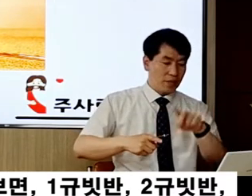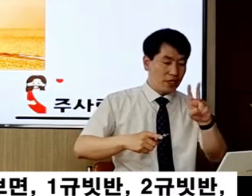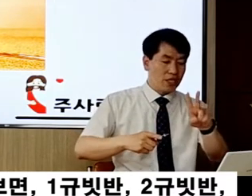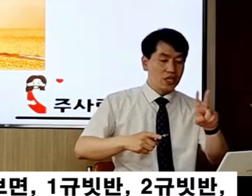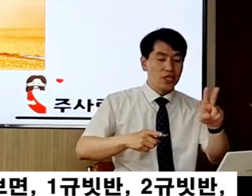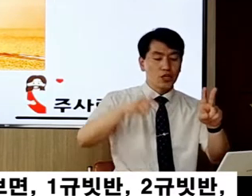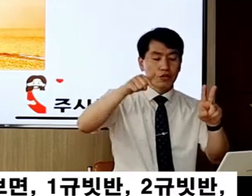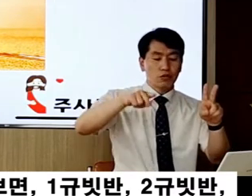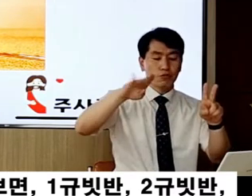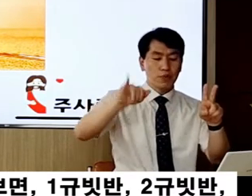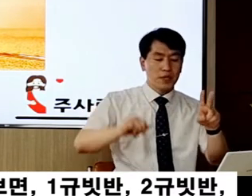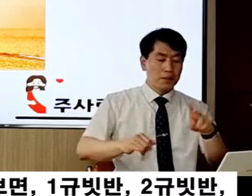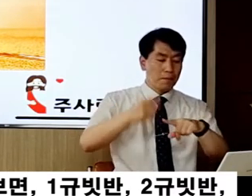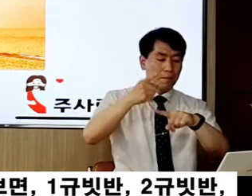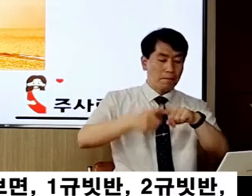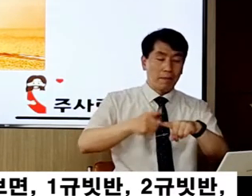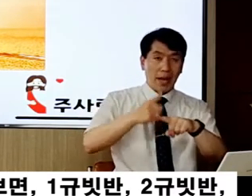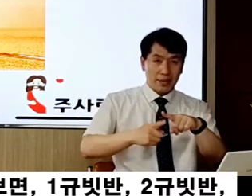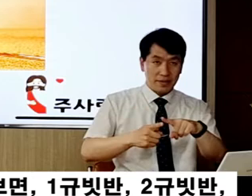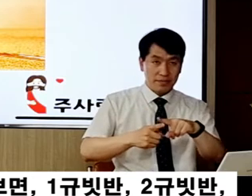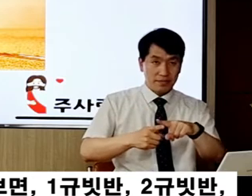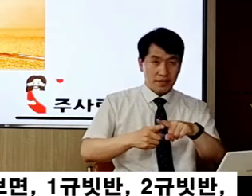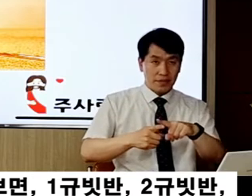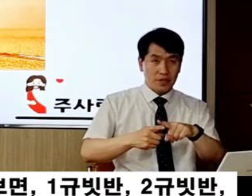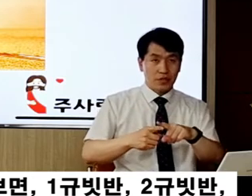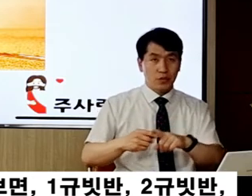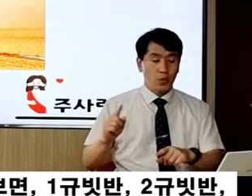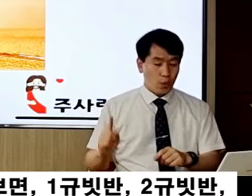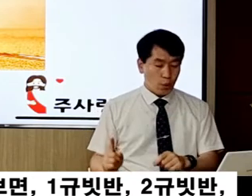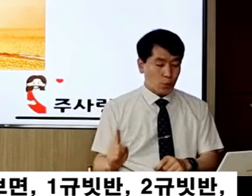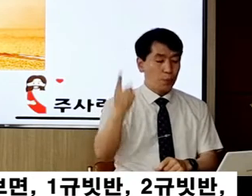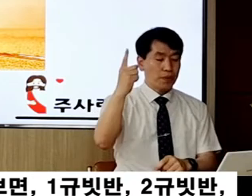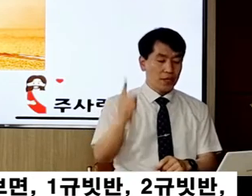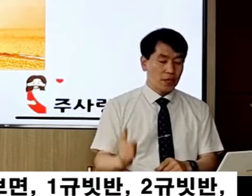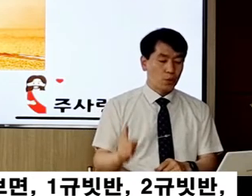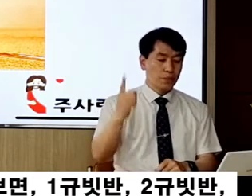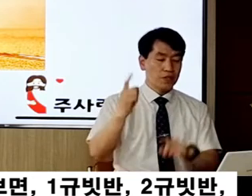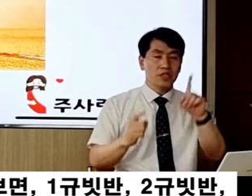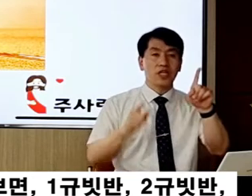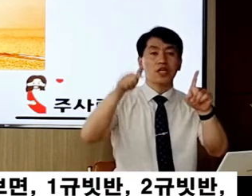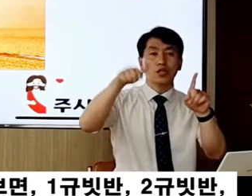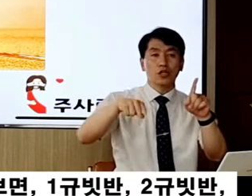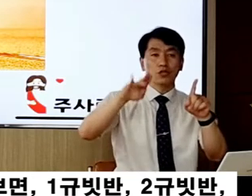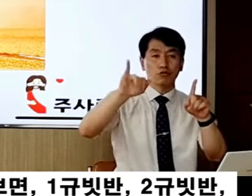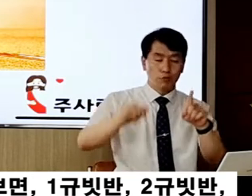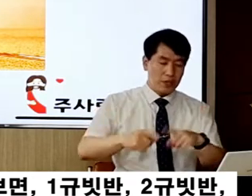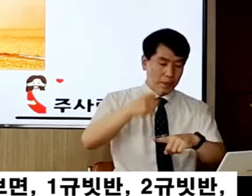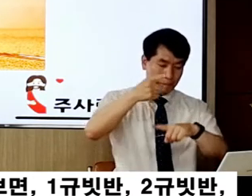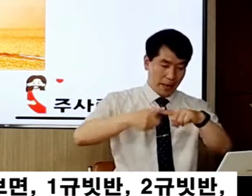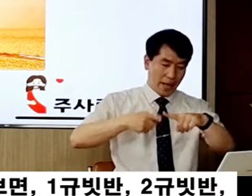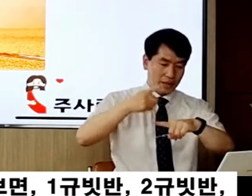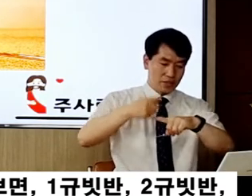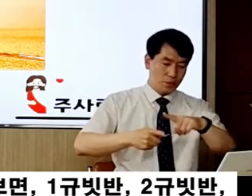다음에 2규빗 반, 그리고 높이는 1규빗